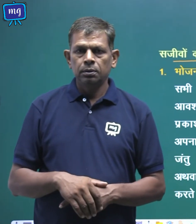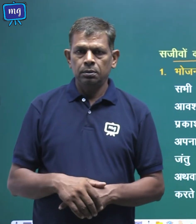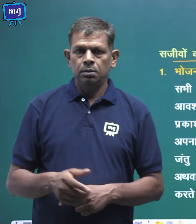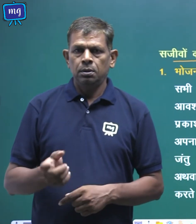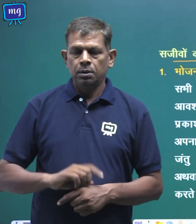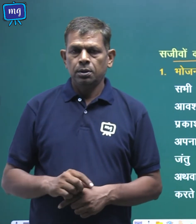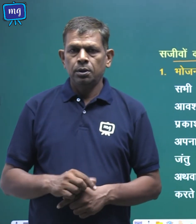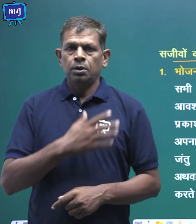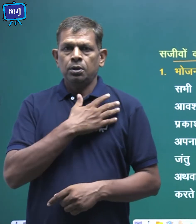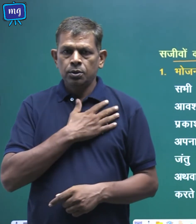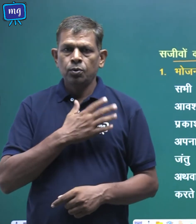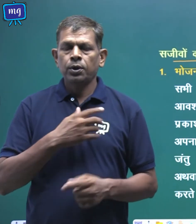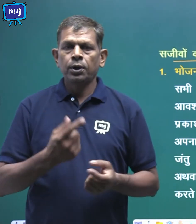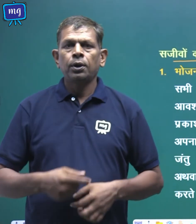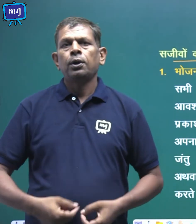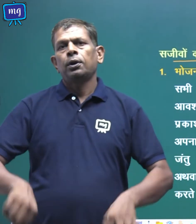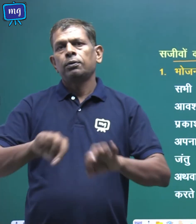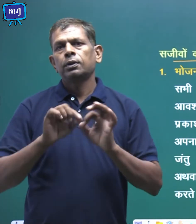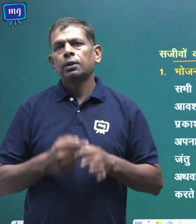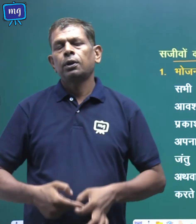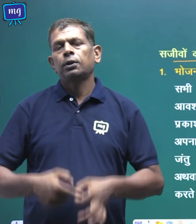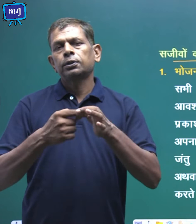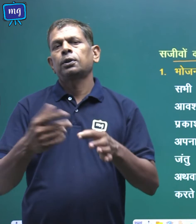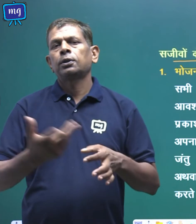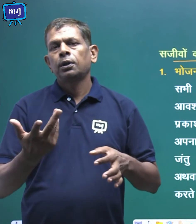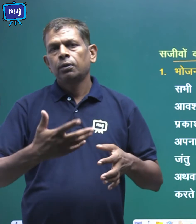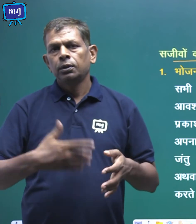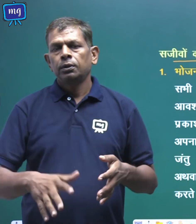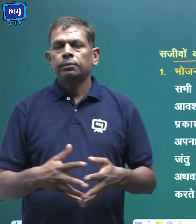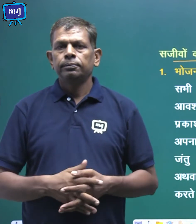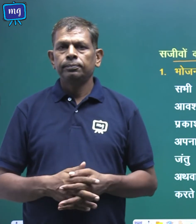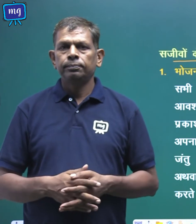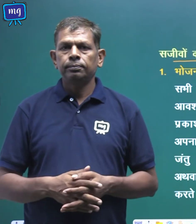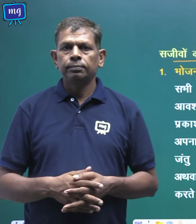कि सजीवों के लक्षण क्या क्या होते हैं।